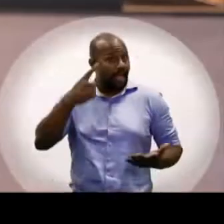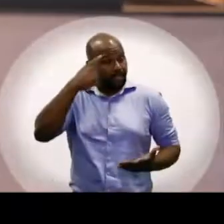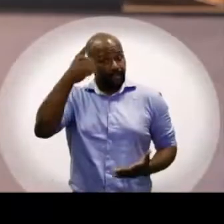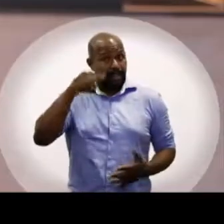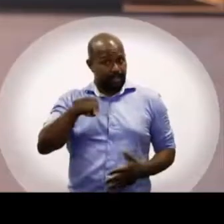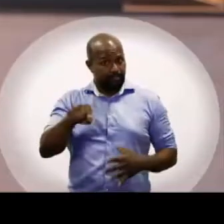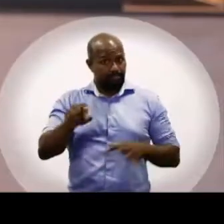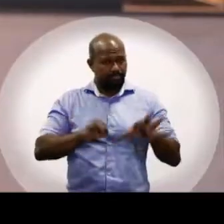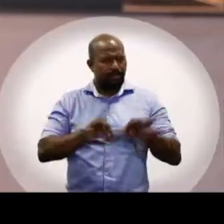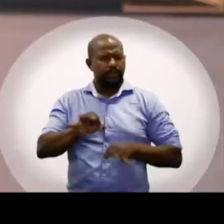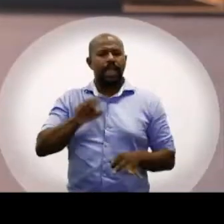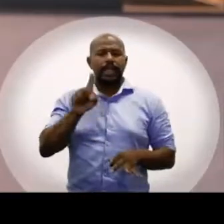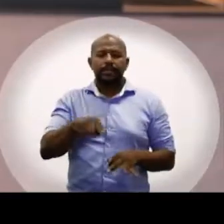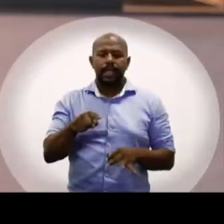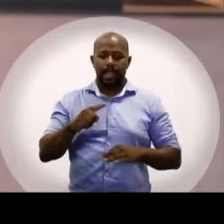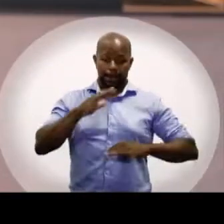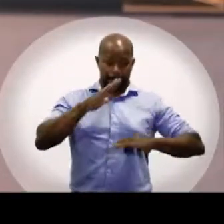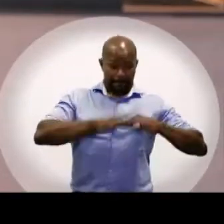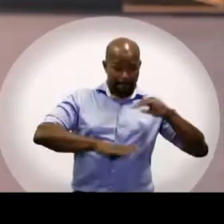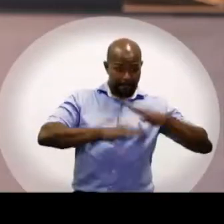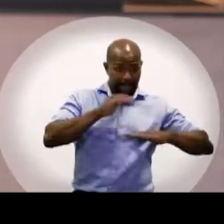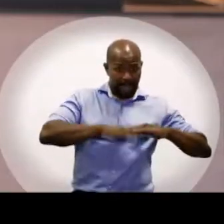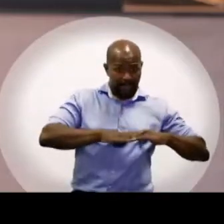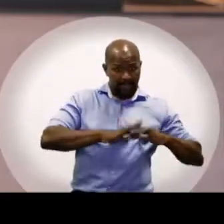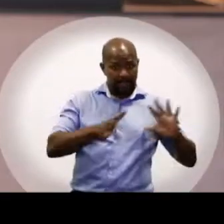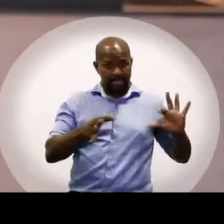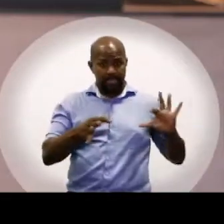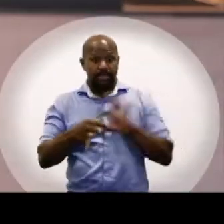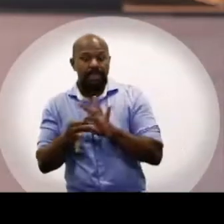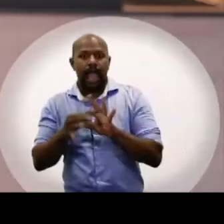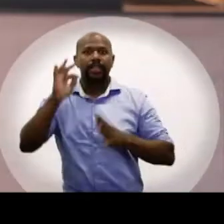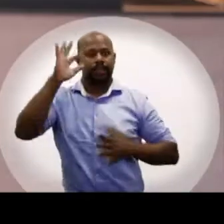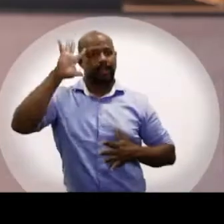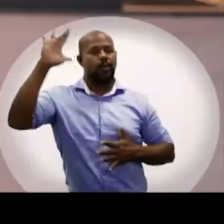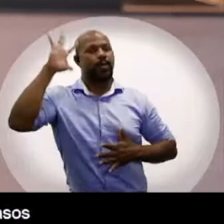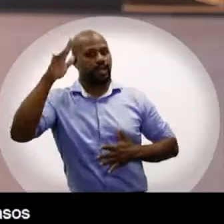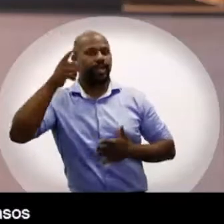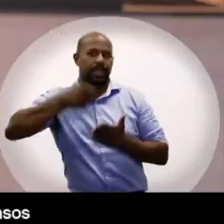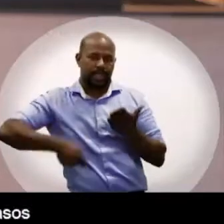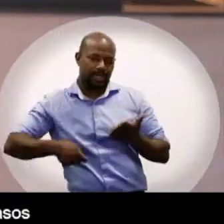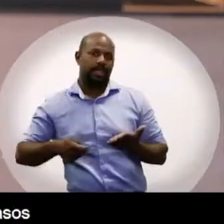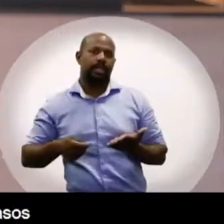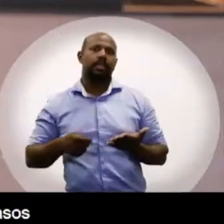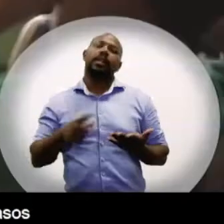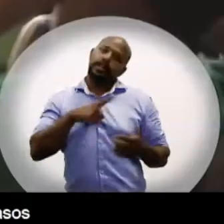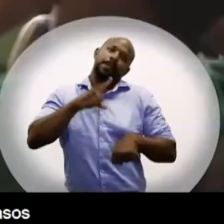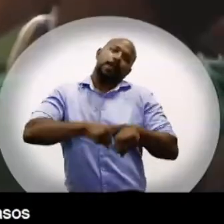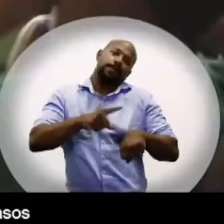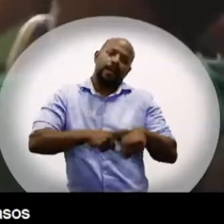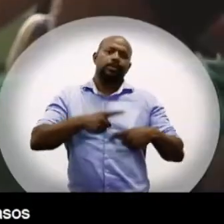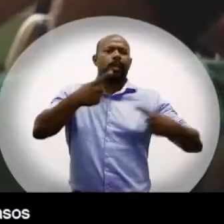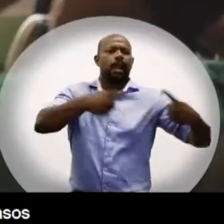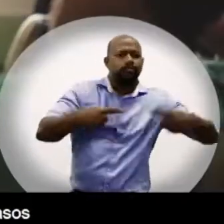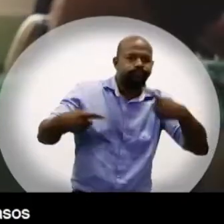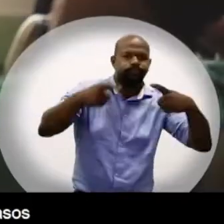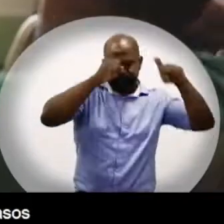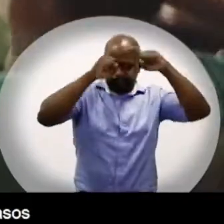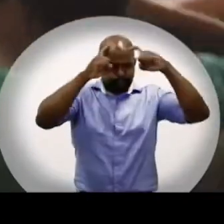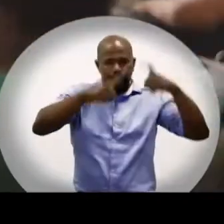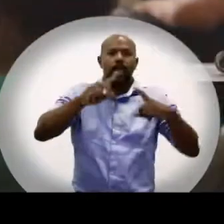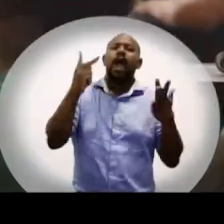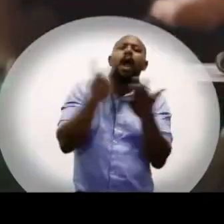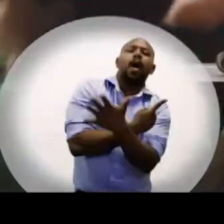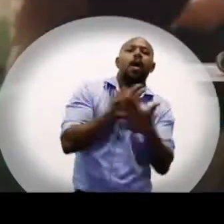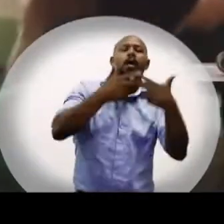A ideia desse projeto é partir da prática e amarrar a teoria. Então, a gente tem momentos de discussão de casos